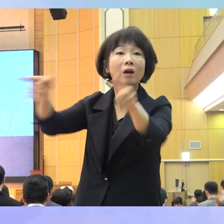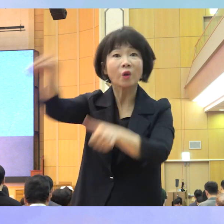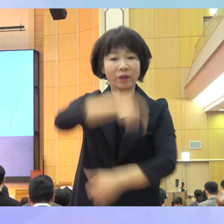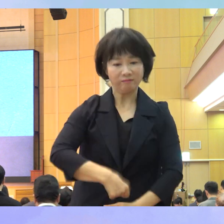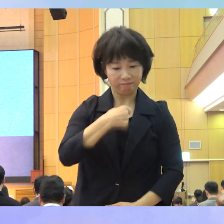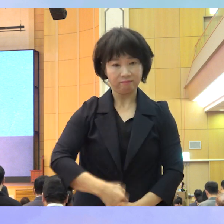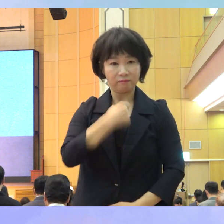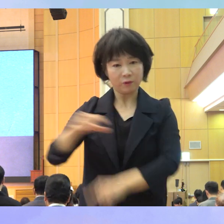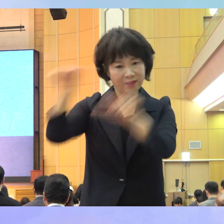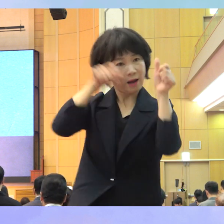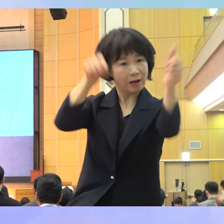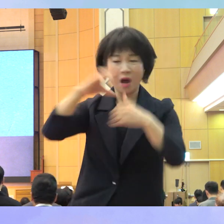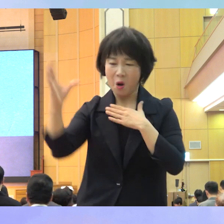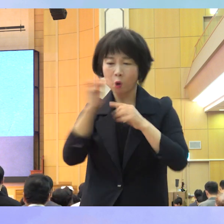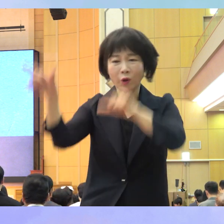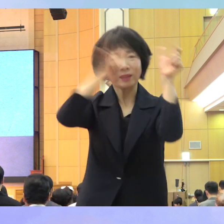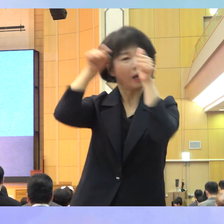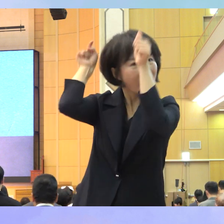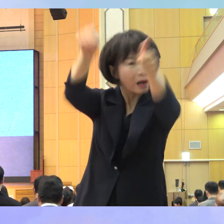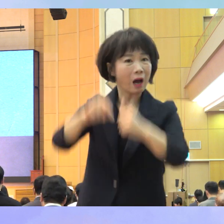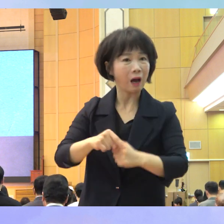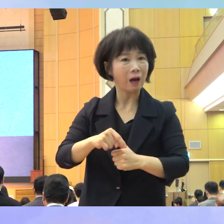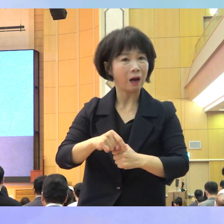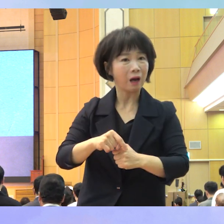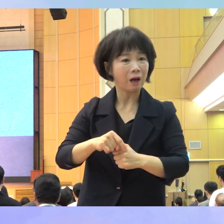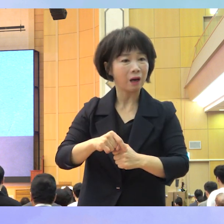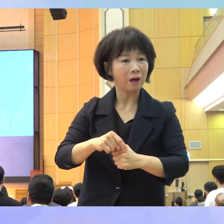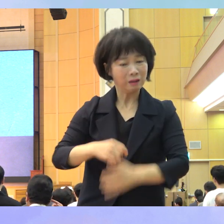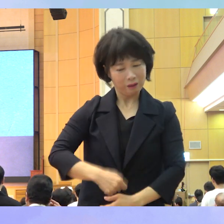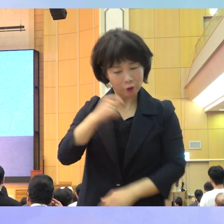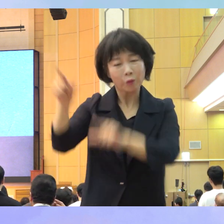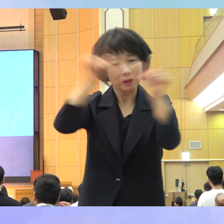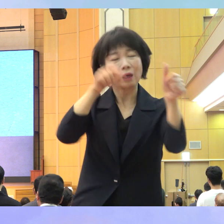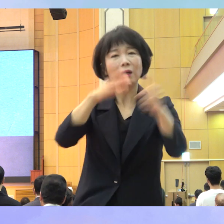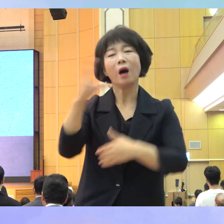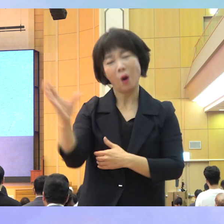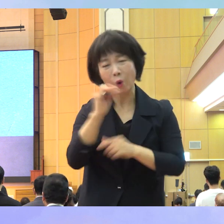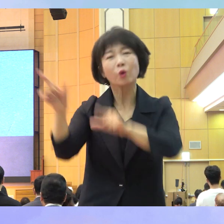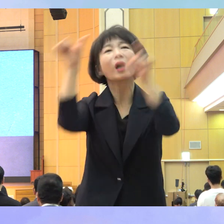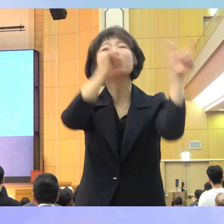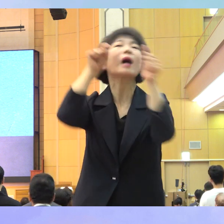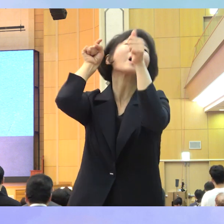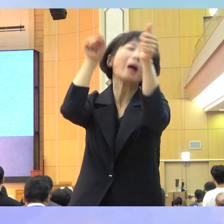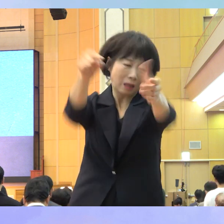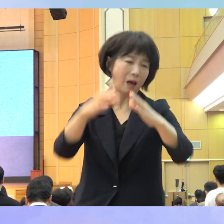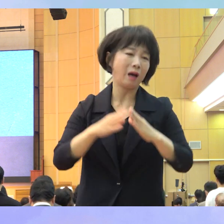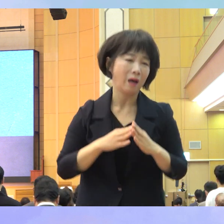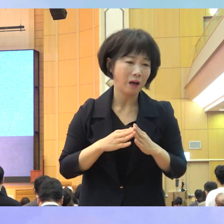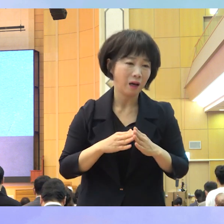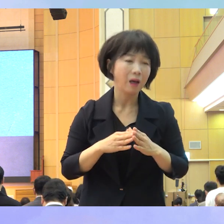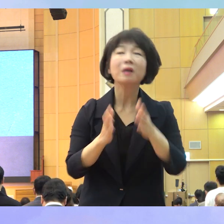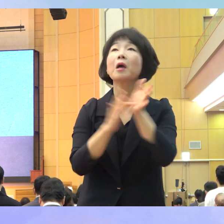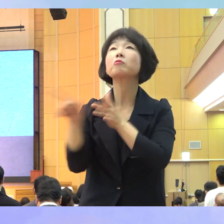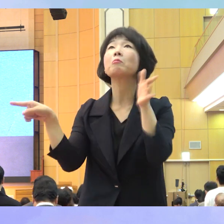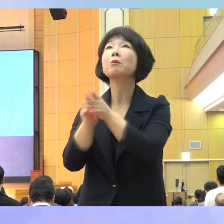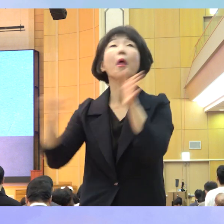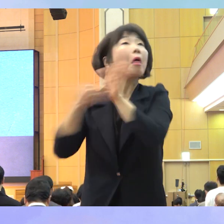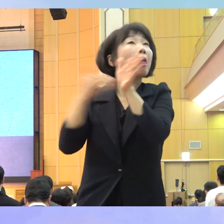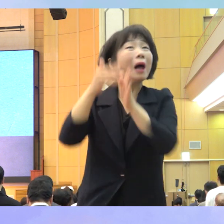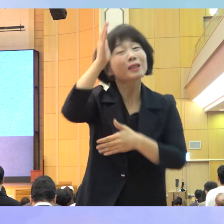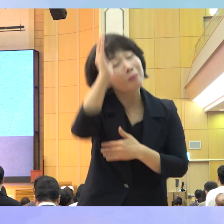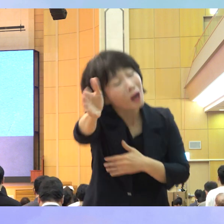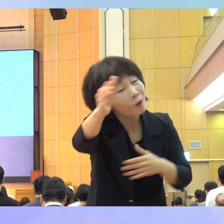살아라, 거룩하게 살아라. 하나님, 우리가 그냥 예수만 믿고